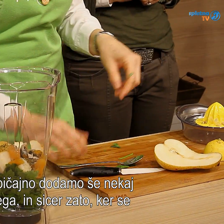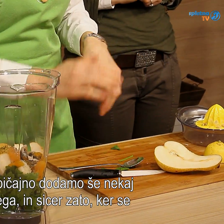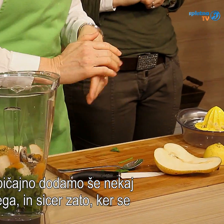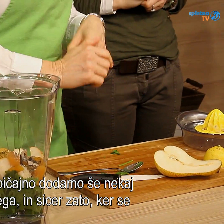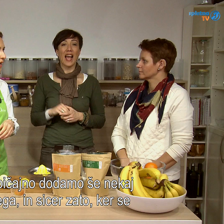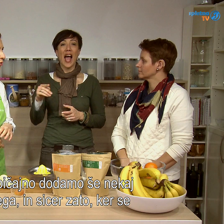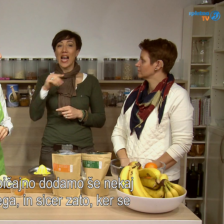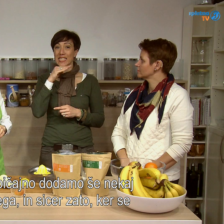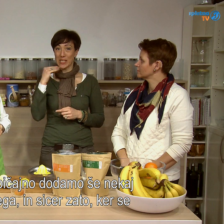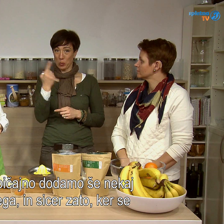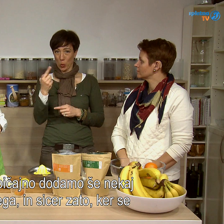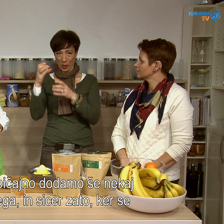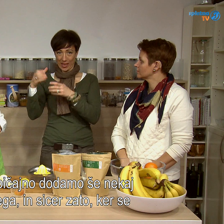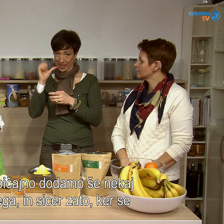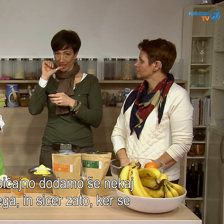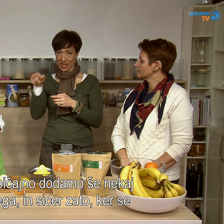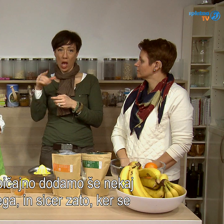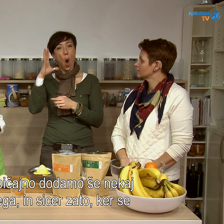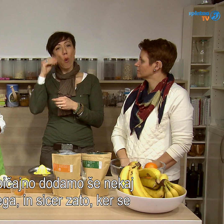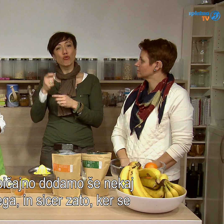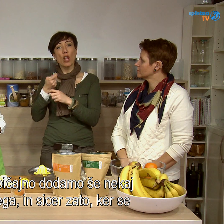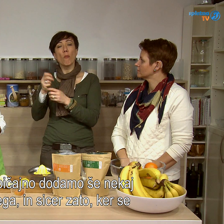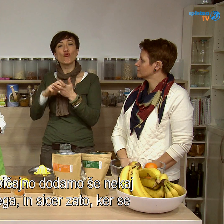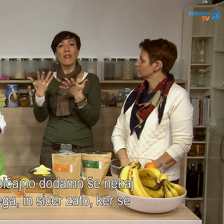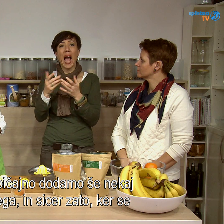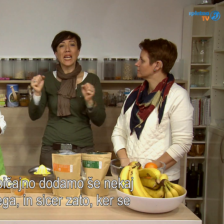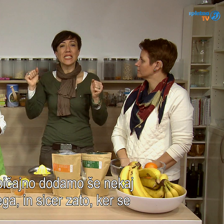V smutije običajno dodamo še nekaj zamrznjenega,